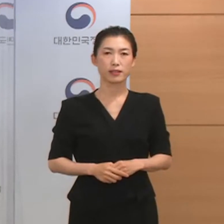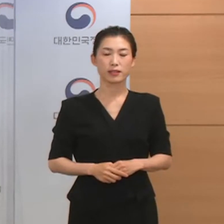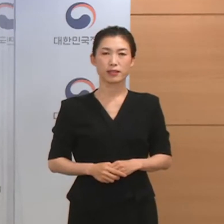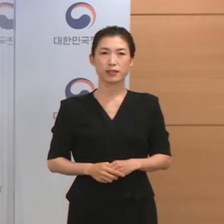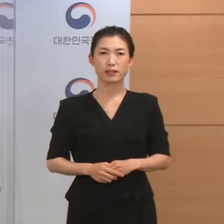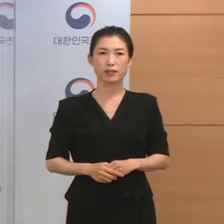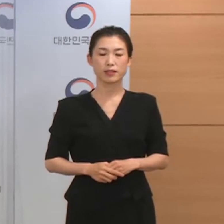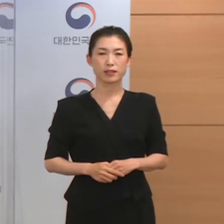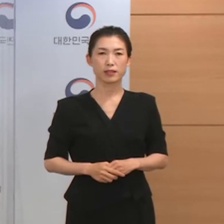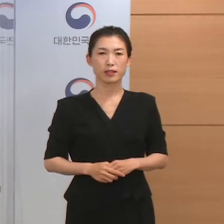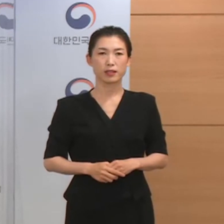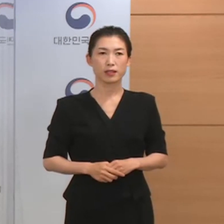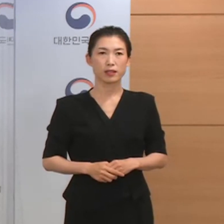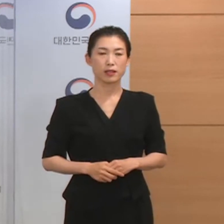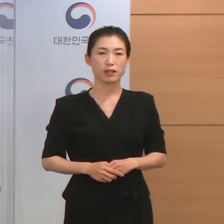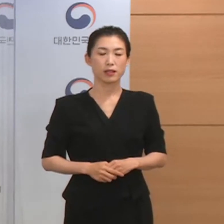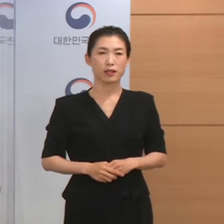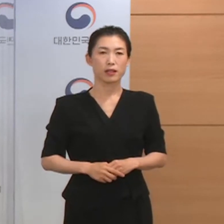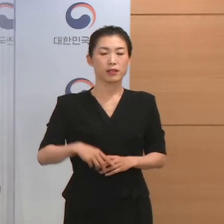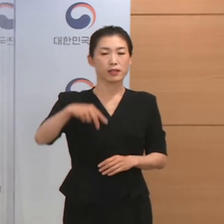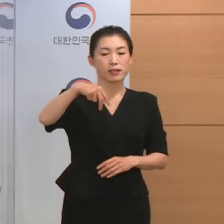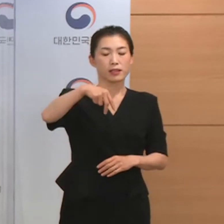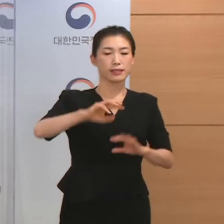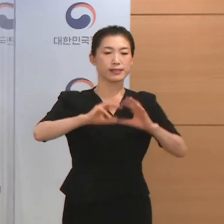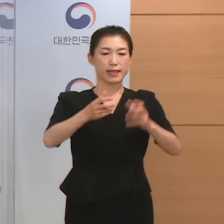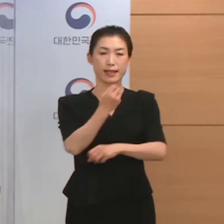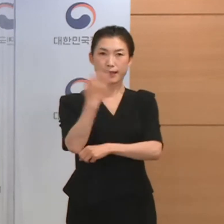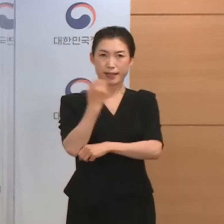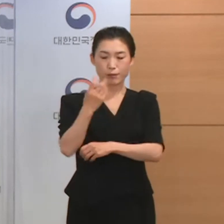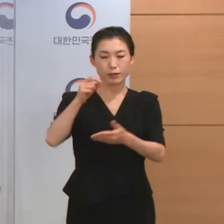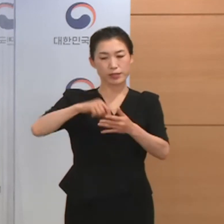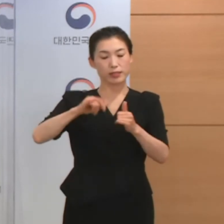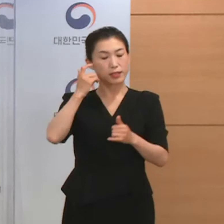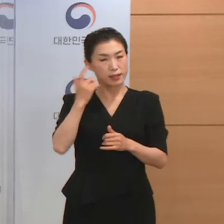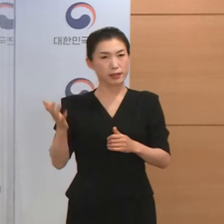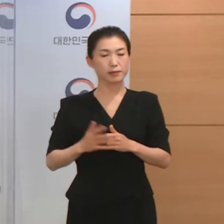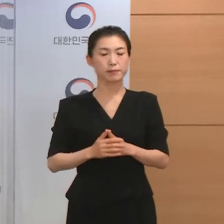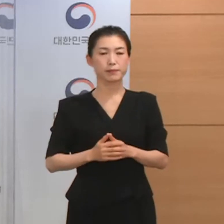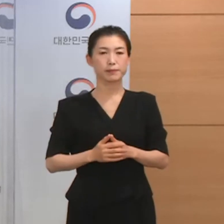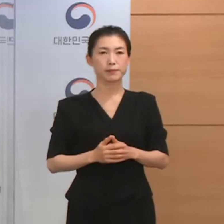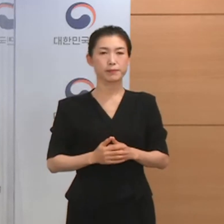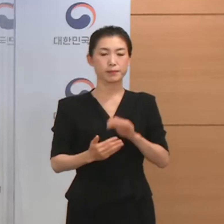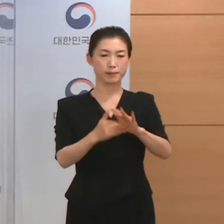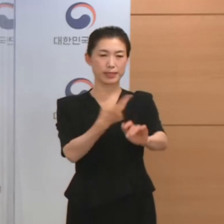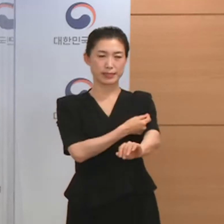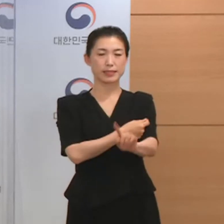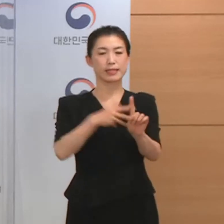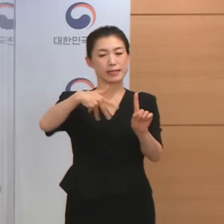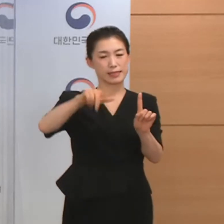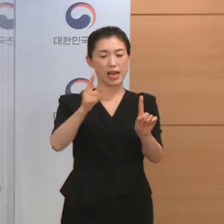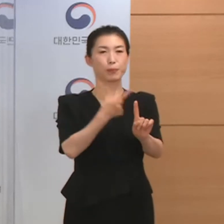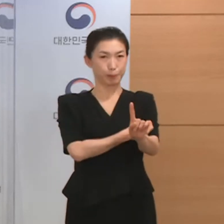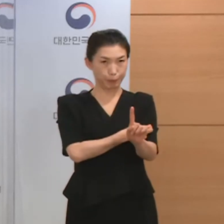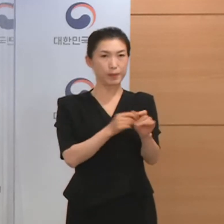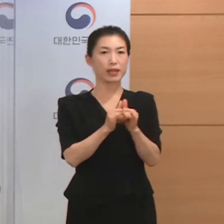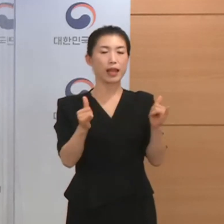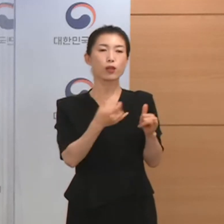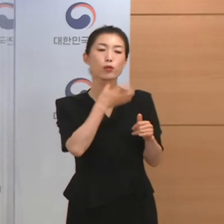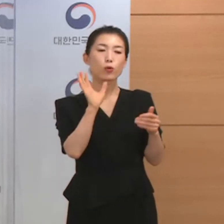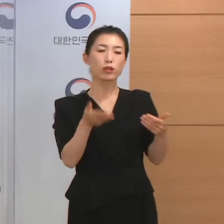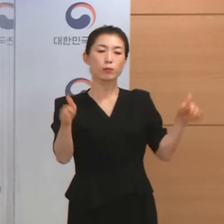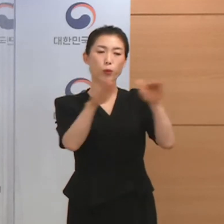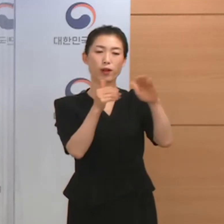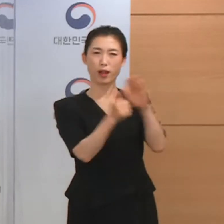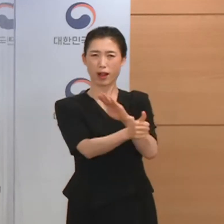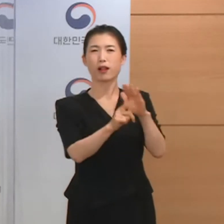드리도록 하겠습니다. 세계일보 이진경 기자님 질의입니다. 1차 접종자가 노인복지시설을 이용할 경우